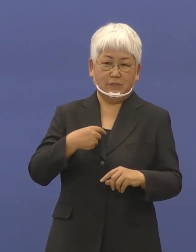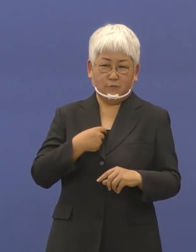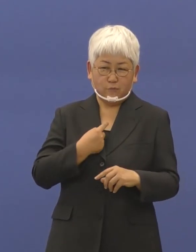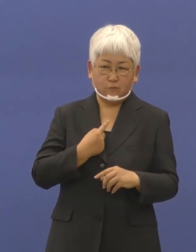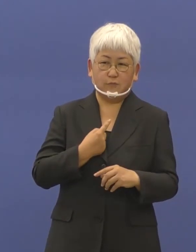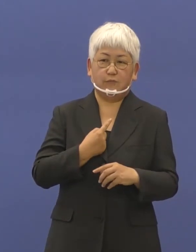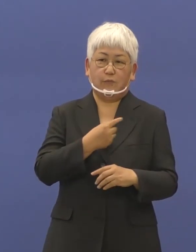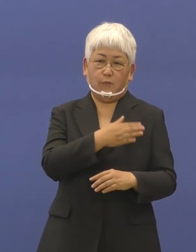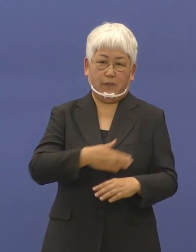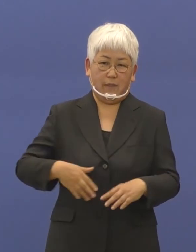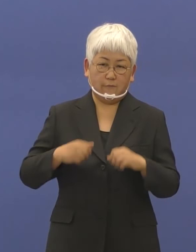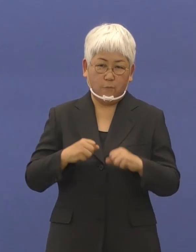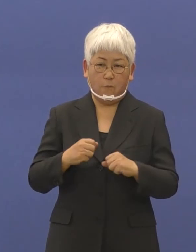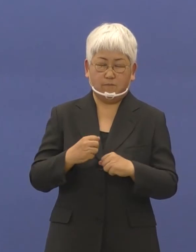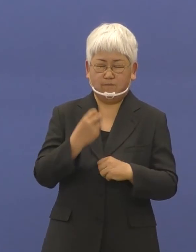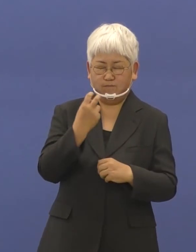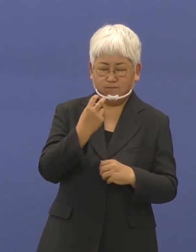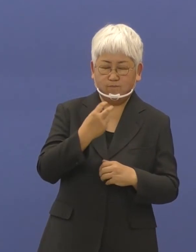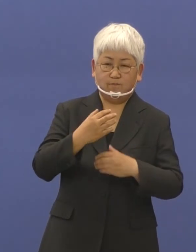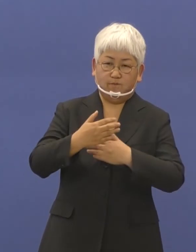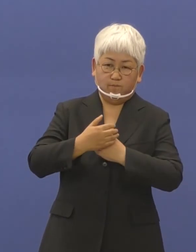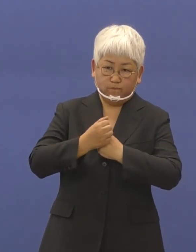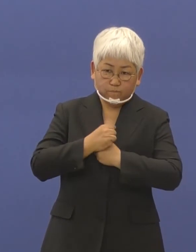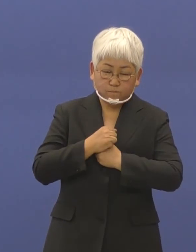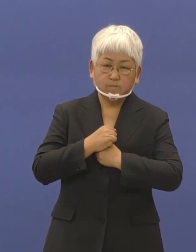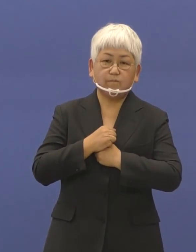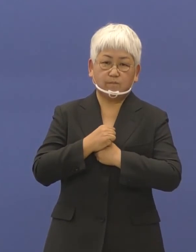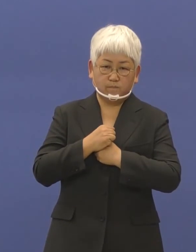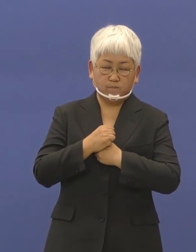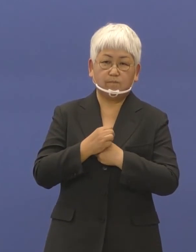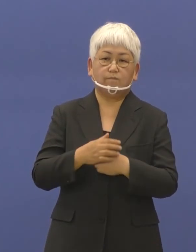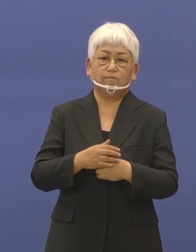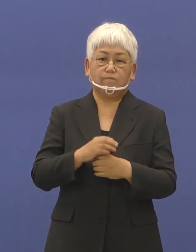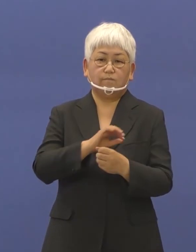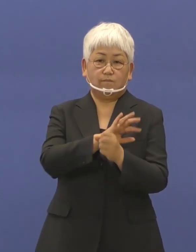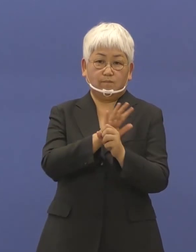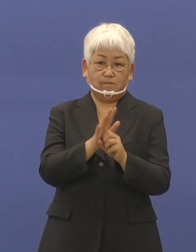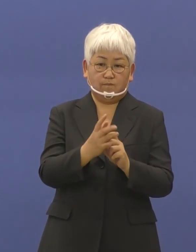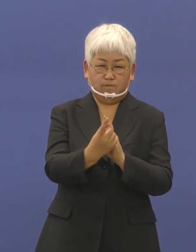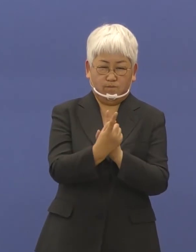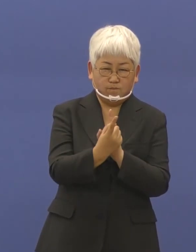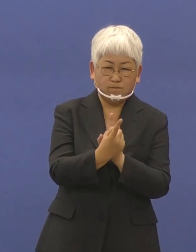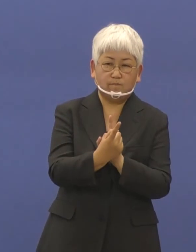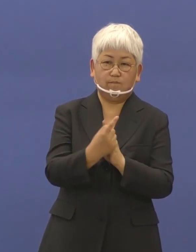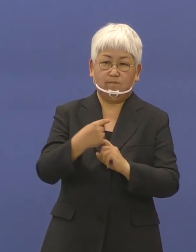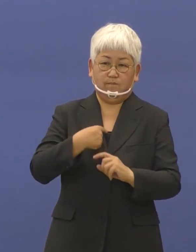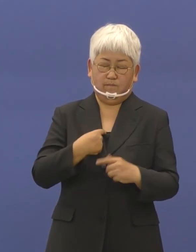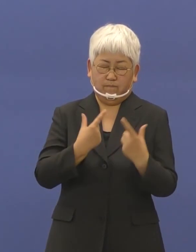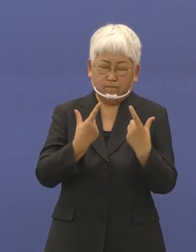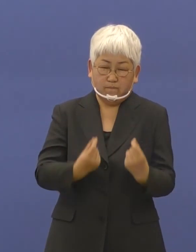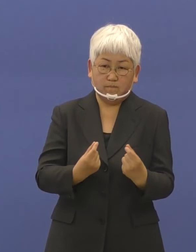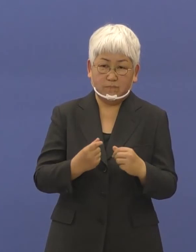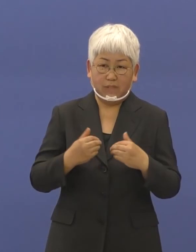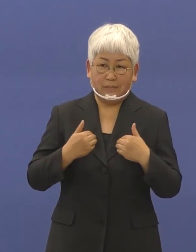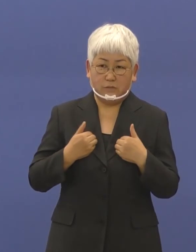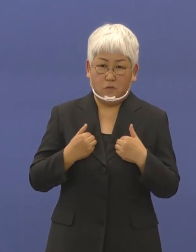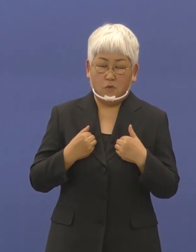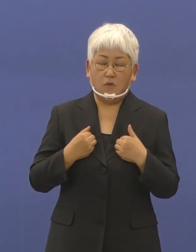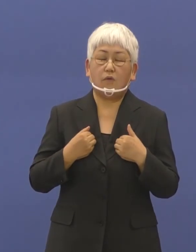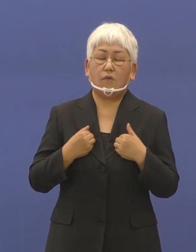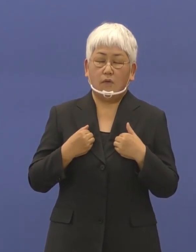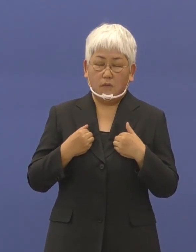の感染対策のこの自己徹底ということができる